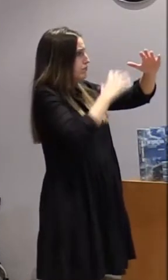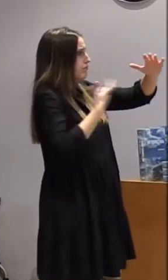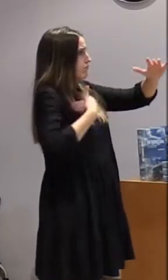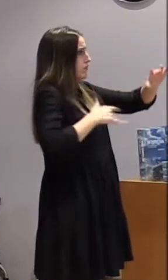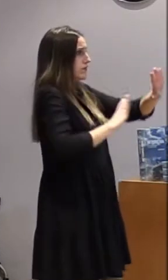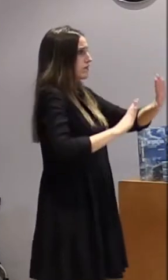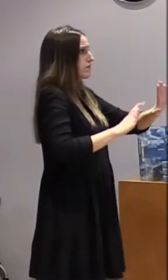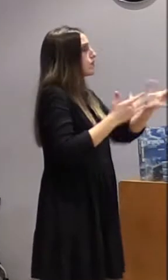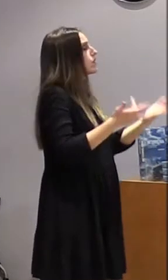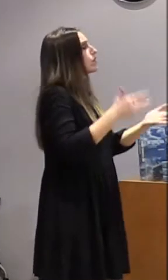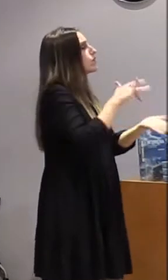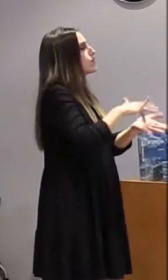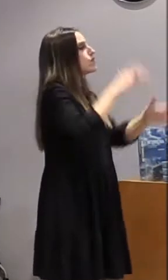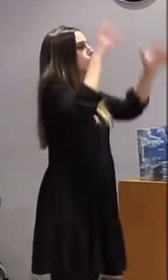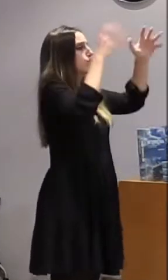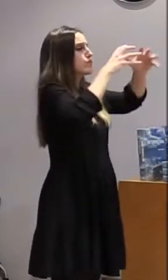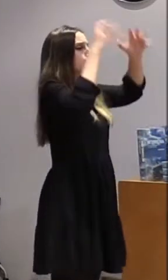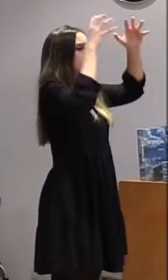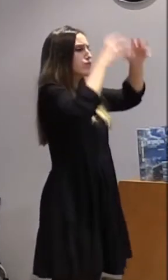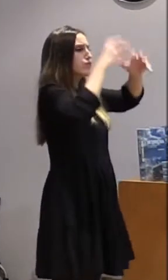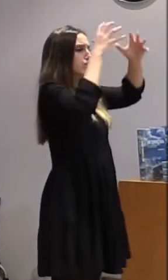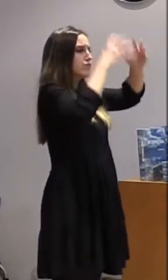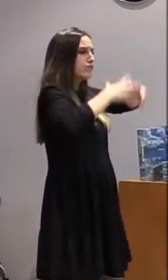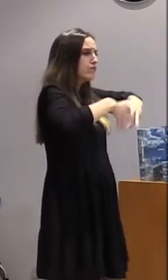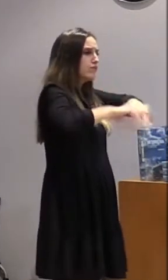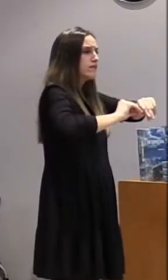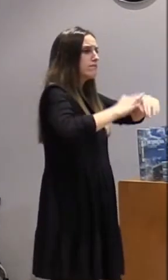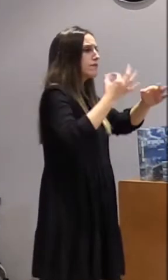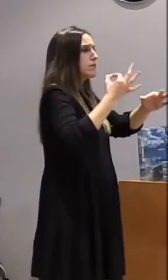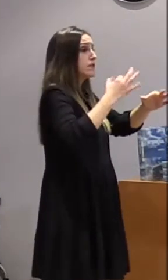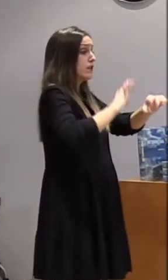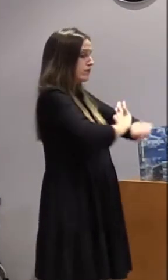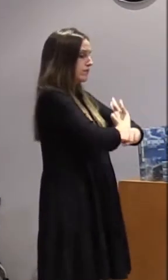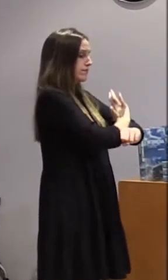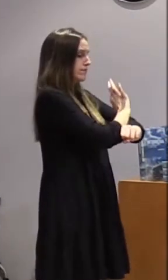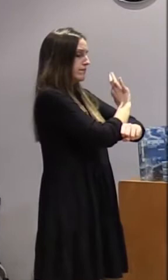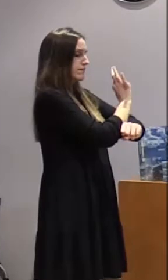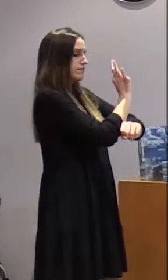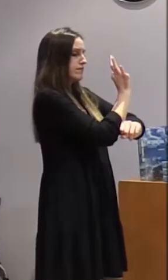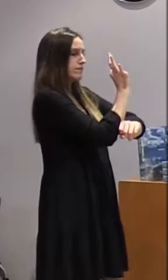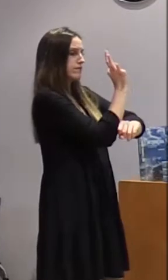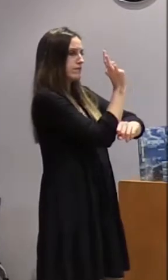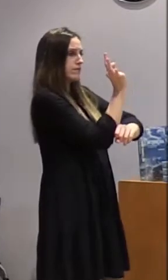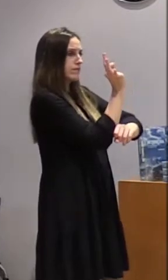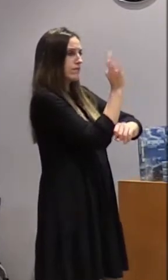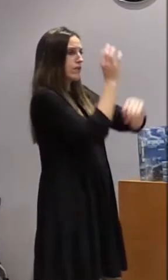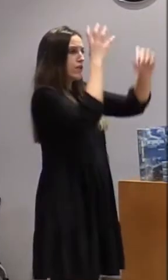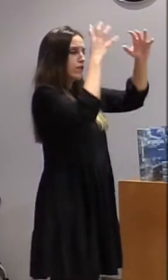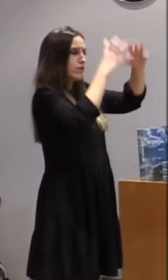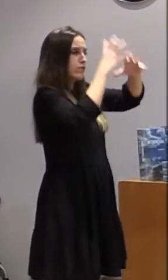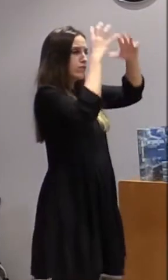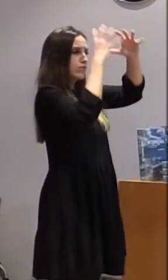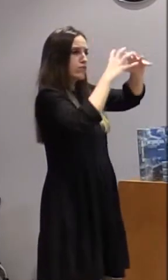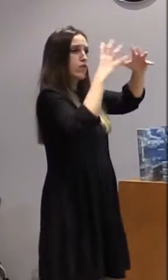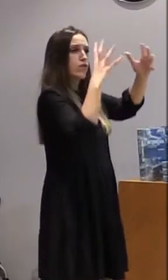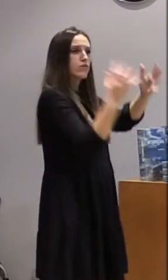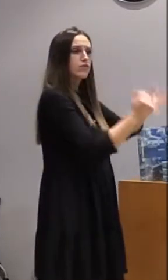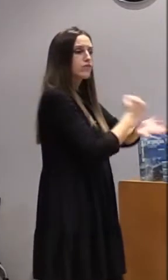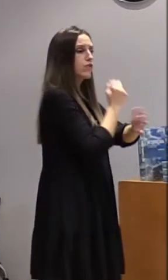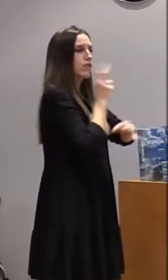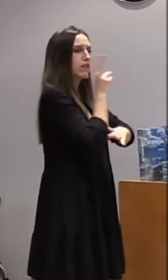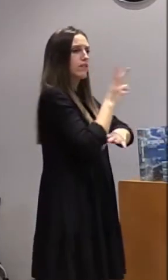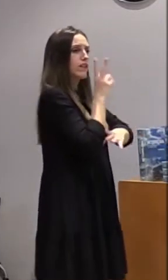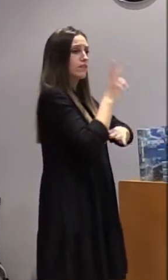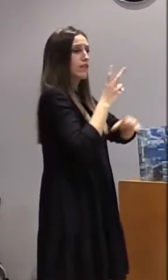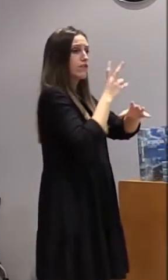cuando una tormenta descarga? Termina saliendo el sol, ha llovido, se ha impregnado de agua toda la